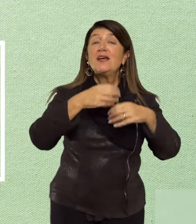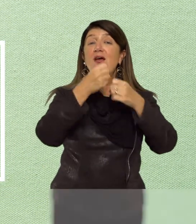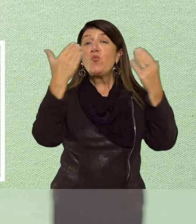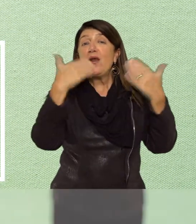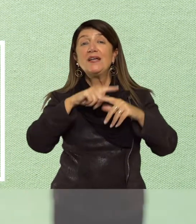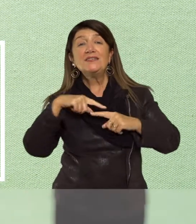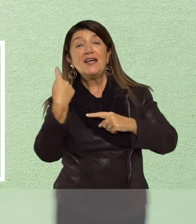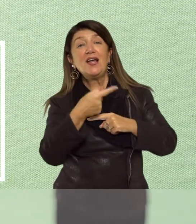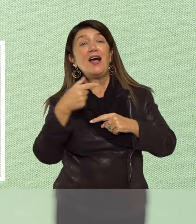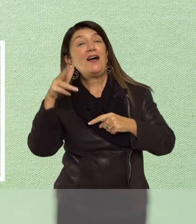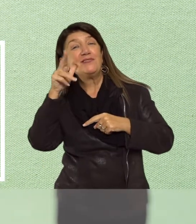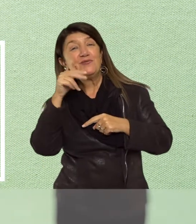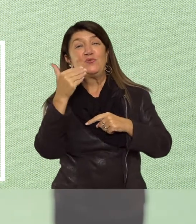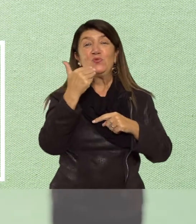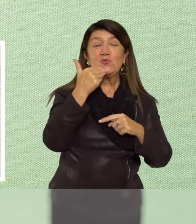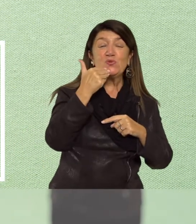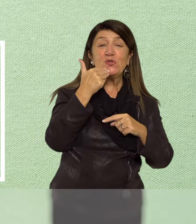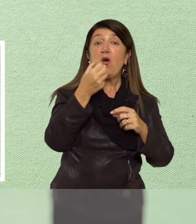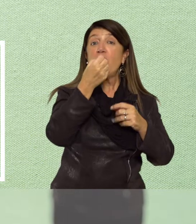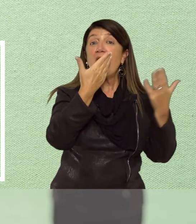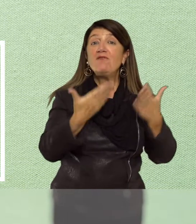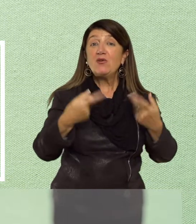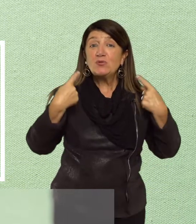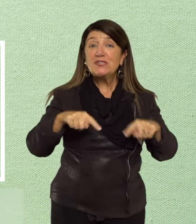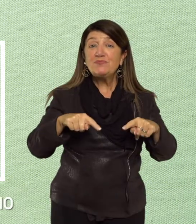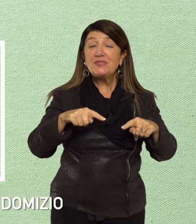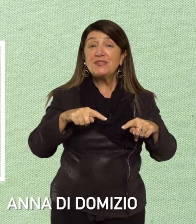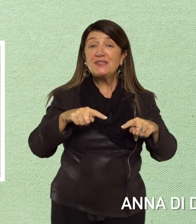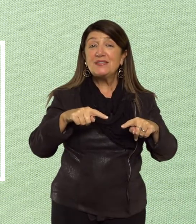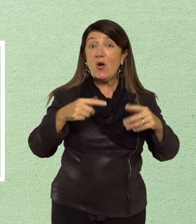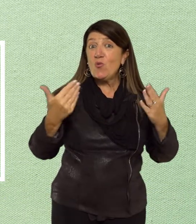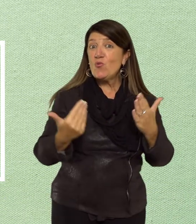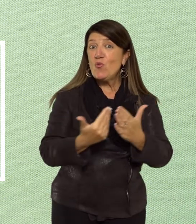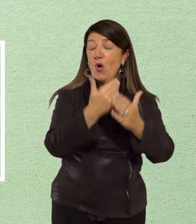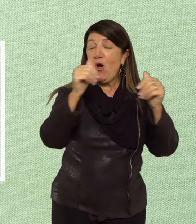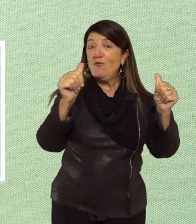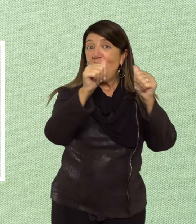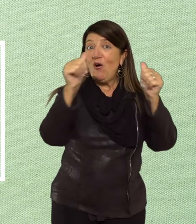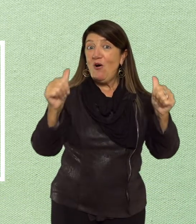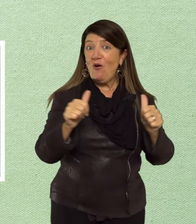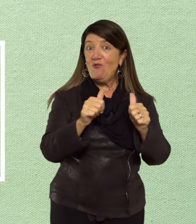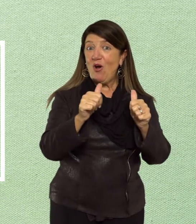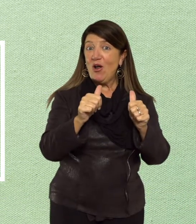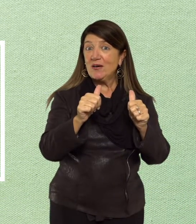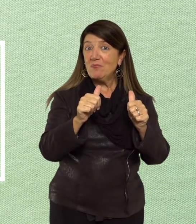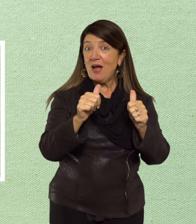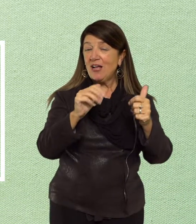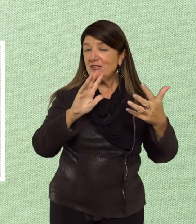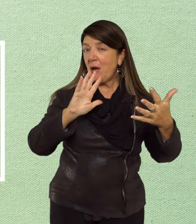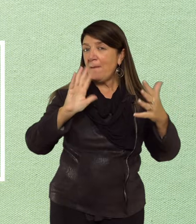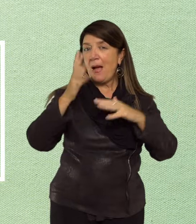Buonasera a tutte e tutti, benvenuti in questo nuovo format ideato da